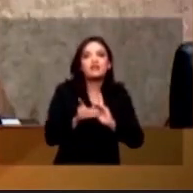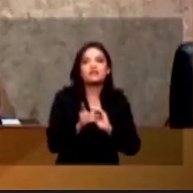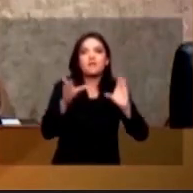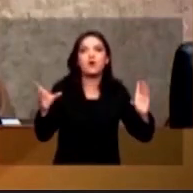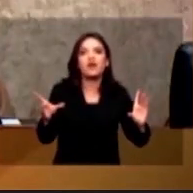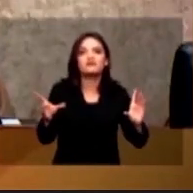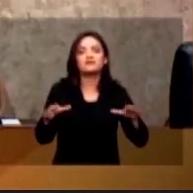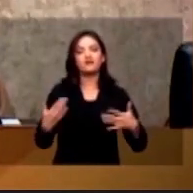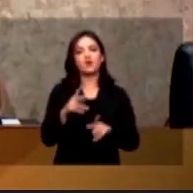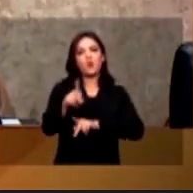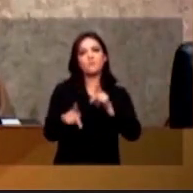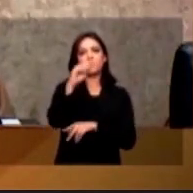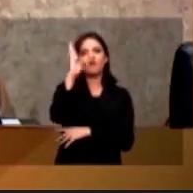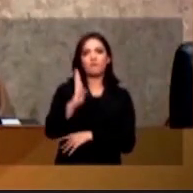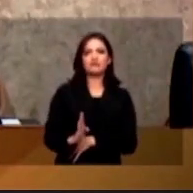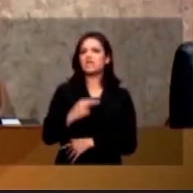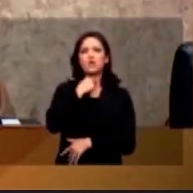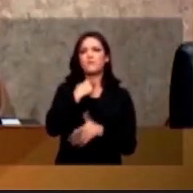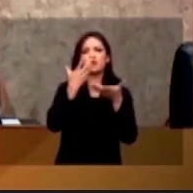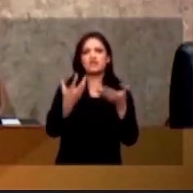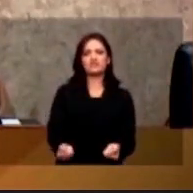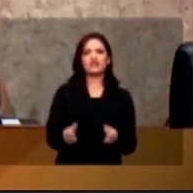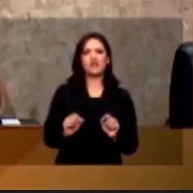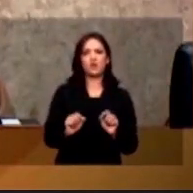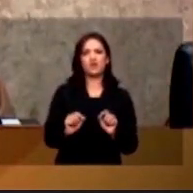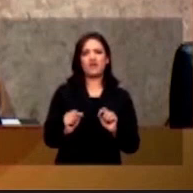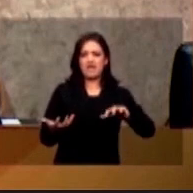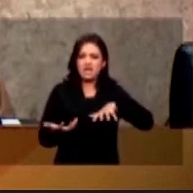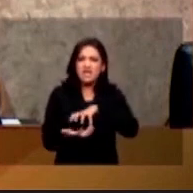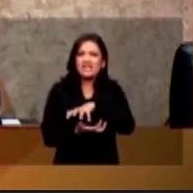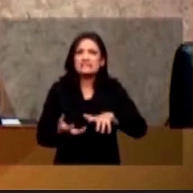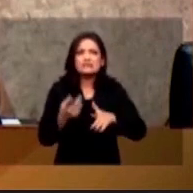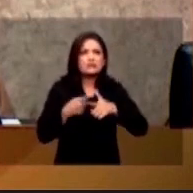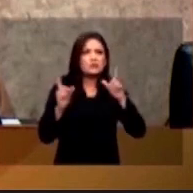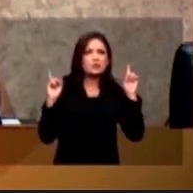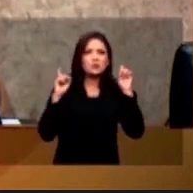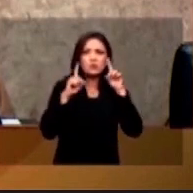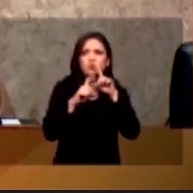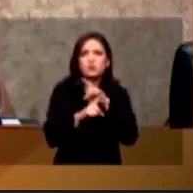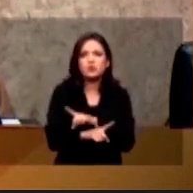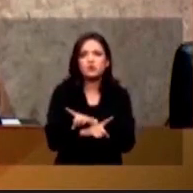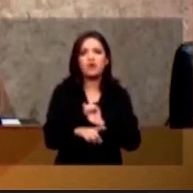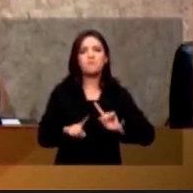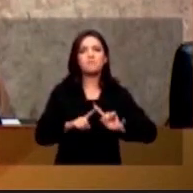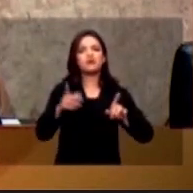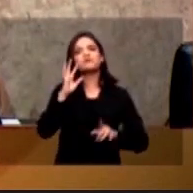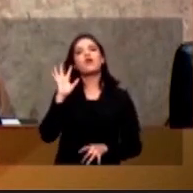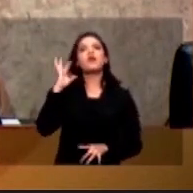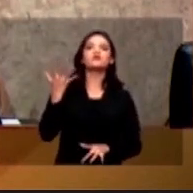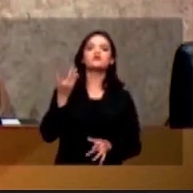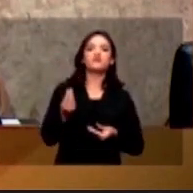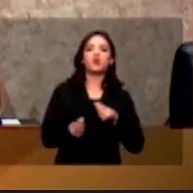brasileiro jamais aceitaria que qualquer crise vou mais Severa posse solucionada